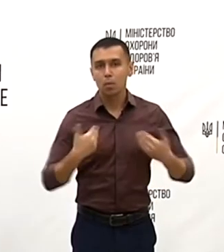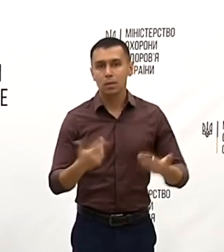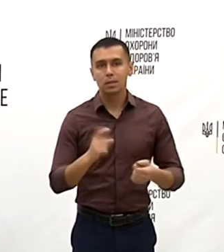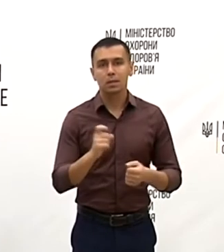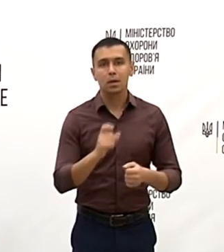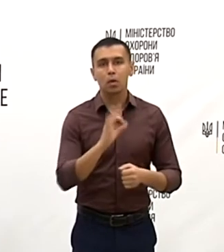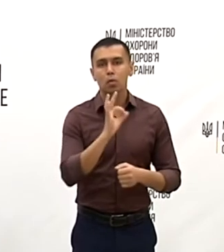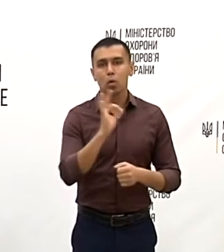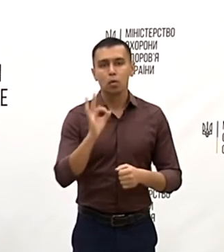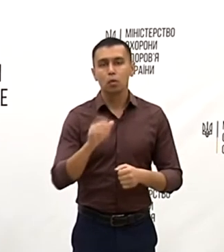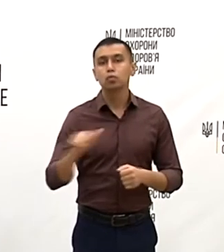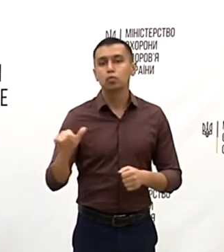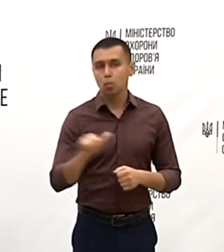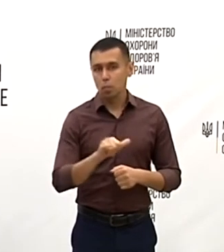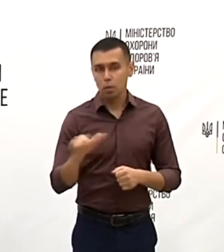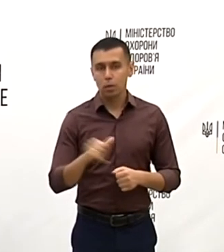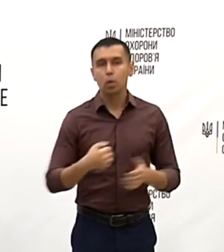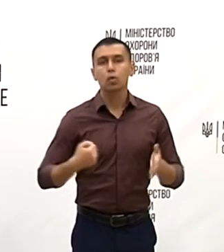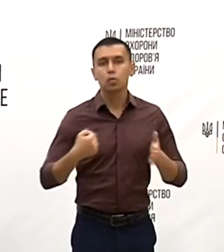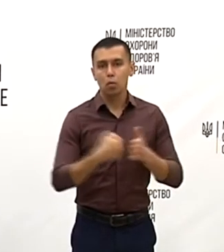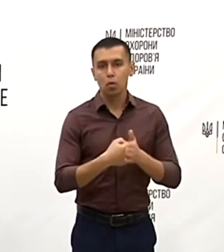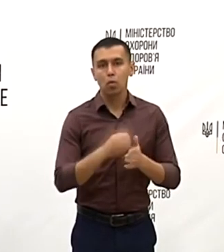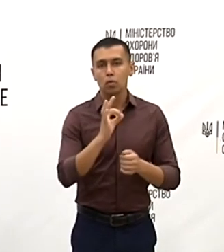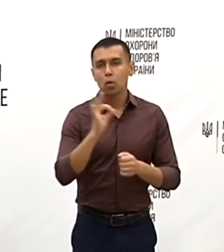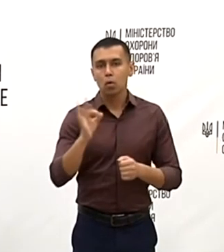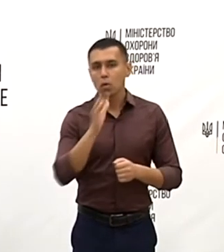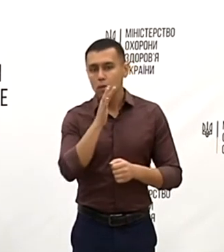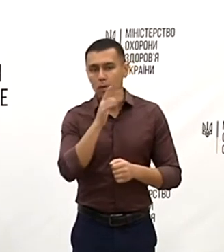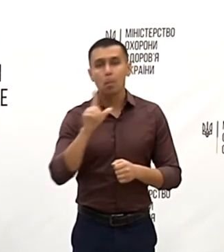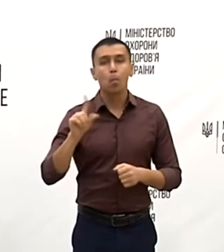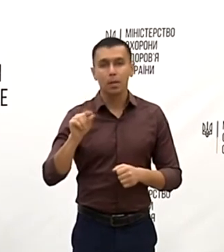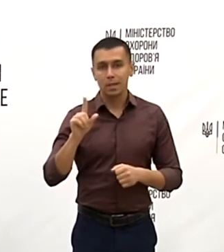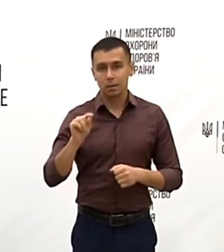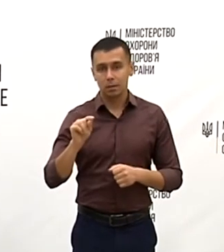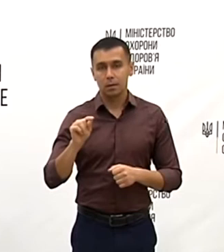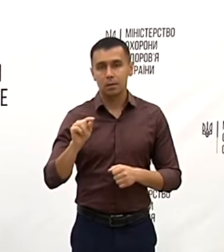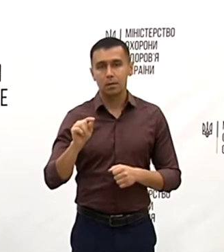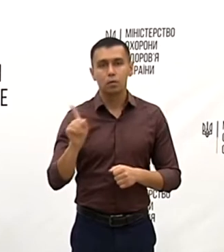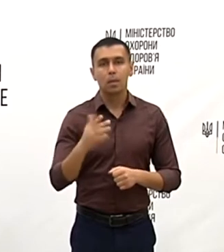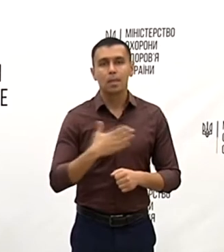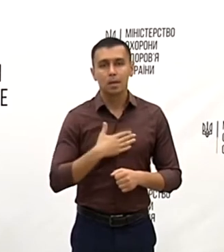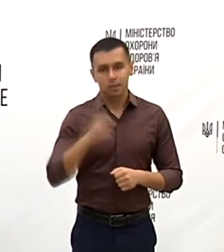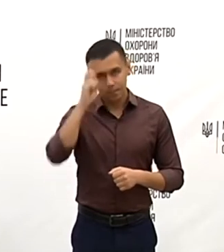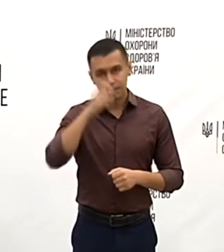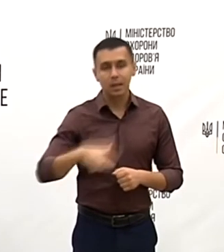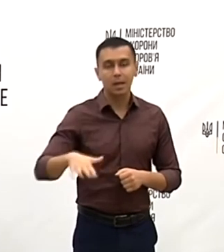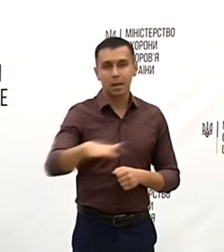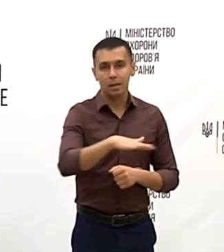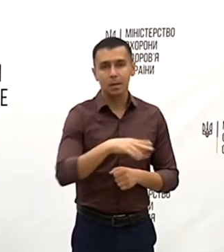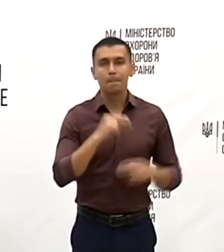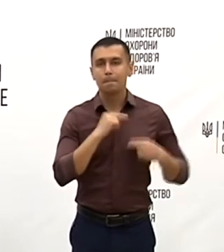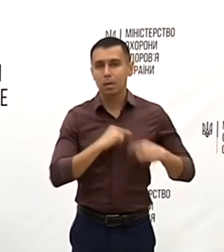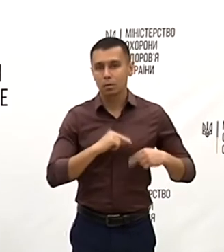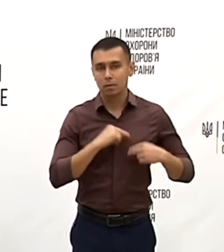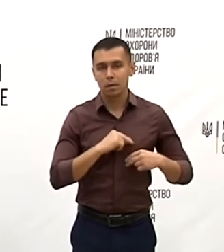0 годин суботи до 0 годин понеділка, щоб в нашій країні